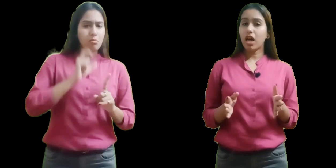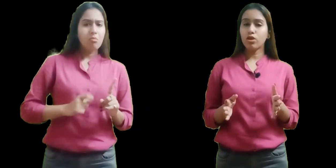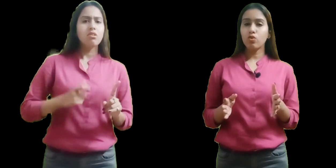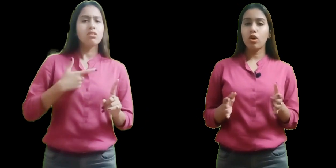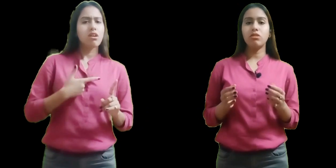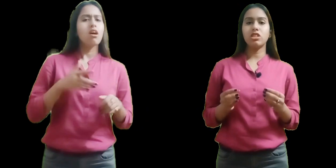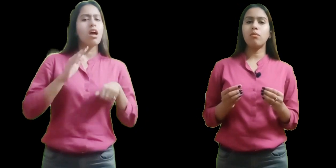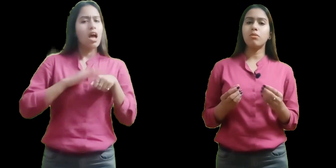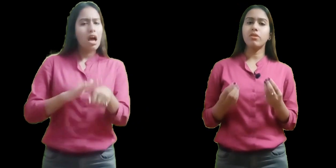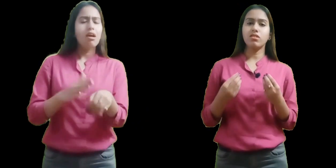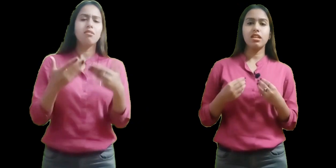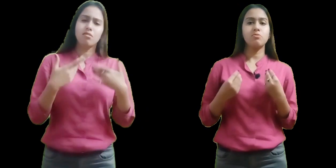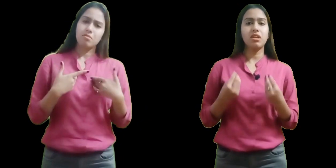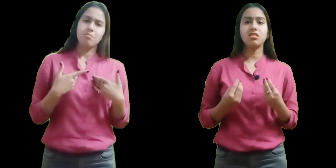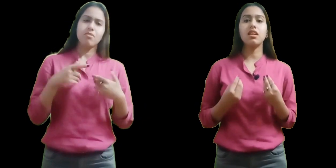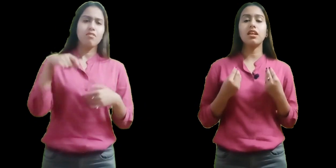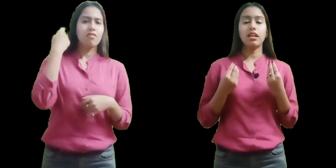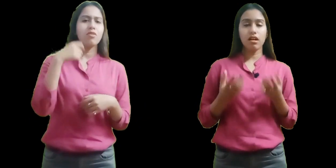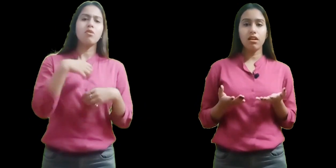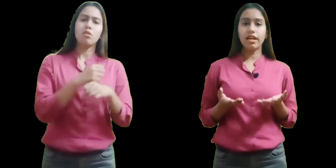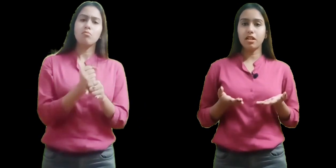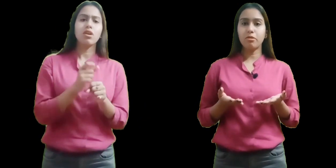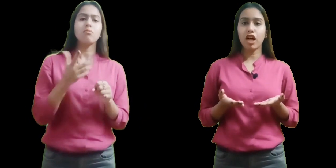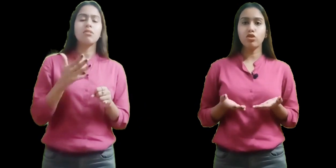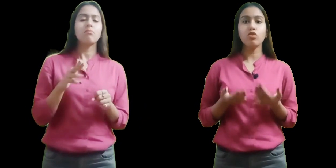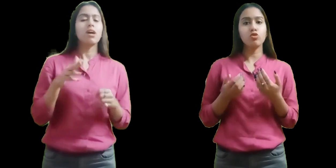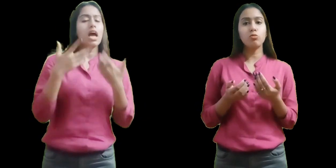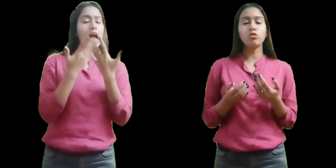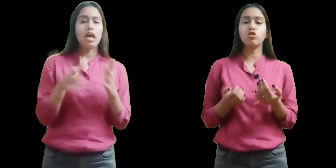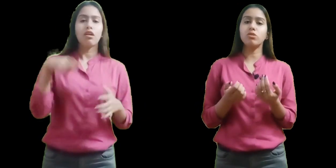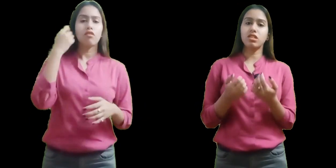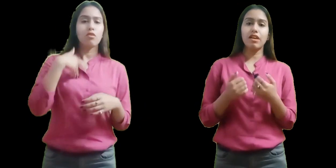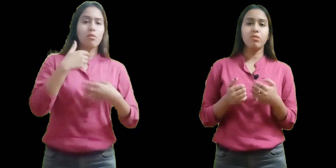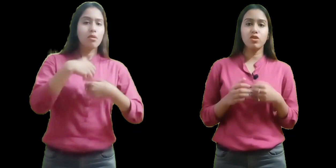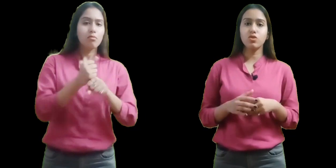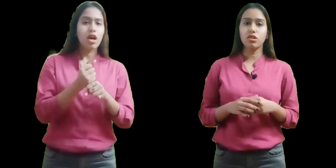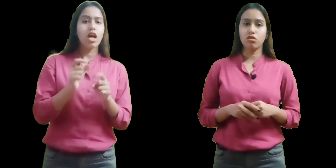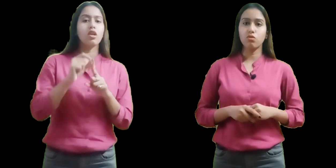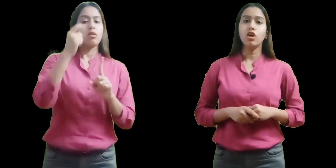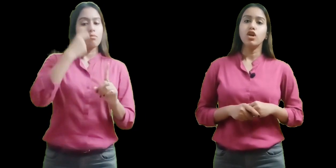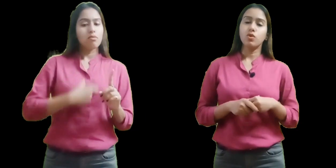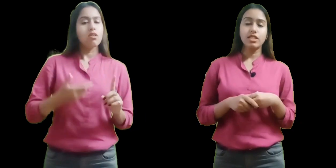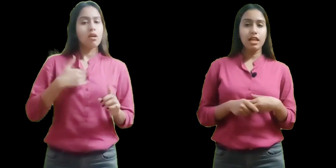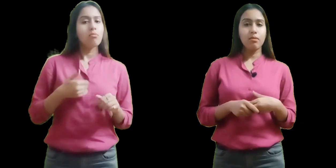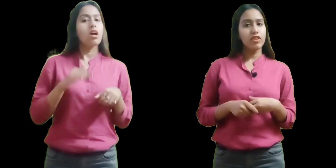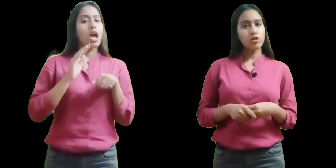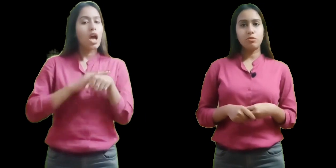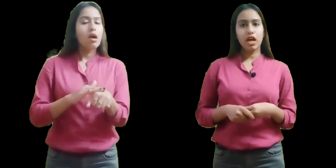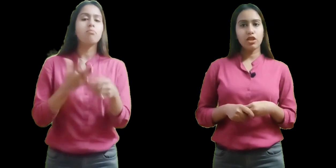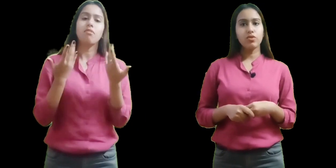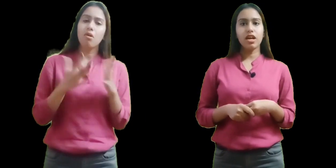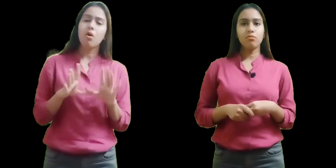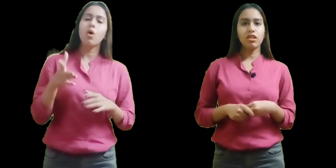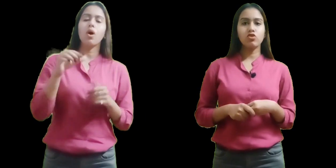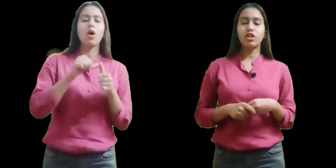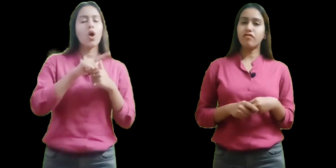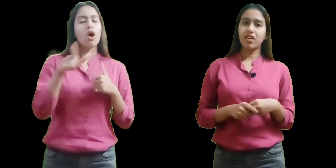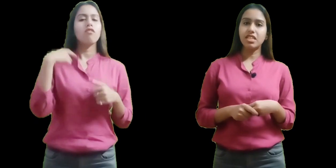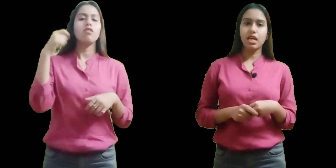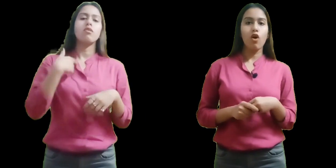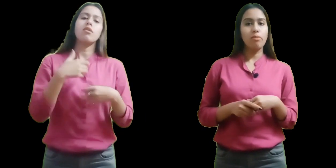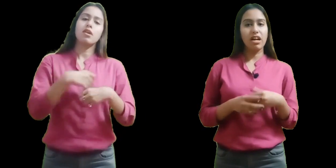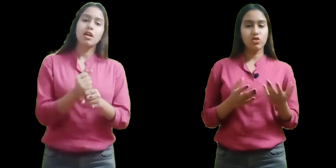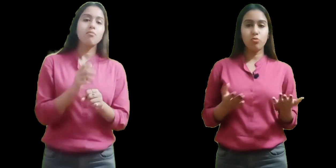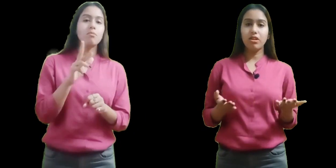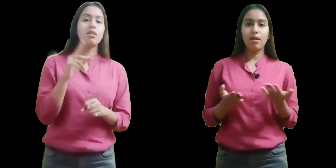वीडियो बनाती हूँ हमेशा मैं अपने पर्सनल एक्सपीरियंस से लेकर ही बनाती हूँ, खुद भी उसको पर्सनल लाइफ में यूज करती हूँ। तो इसीलिए मैं वीडियोस बनाती हूँ, ताकि मेरे जो डेफ